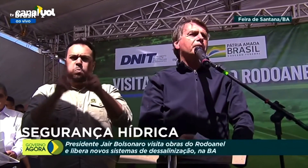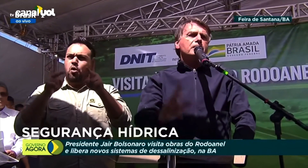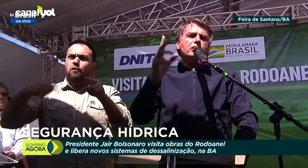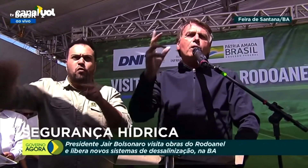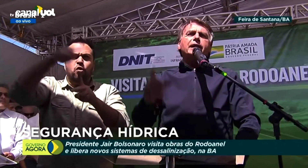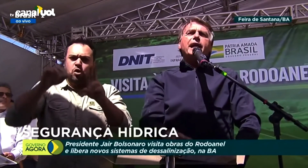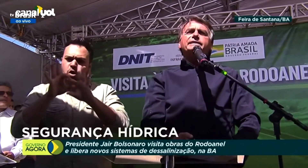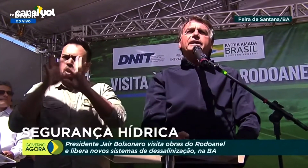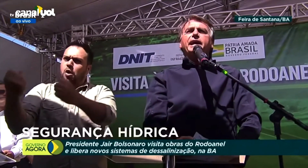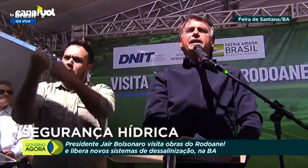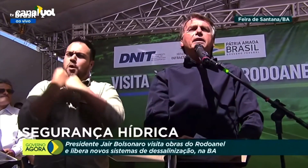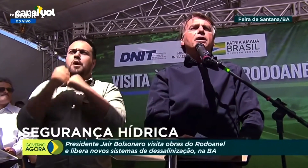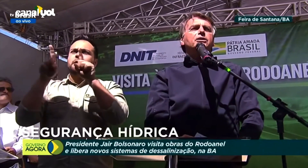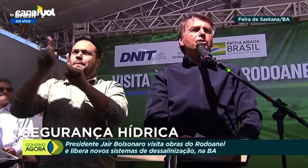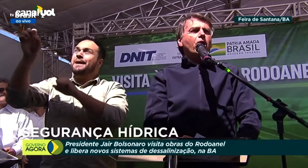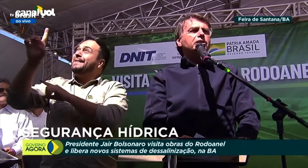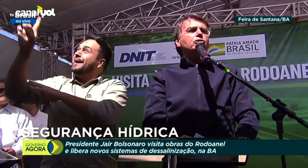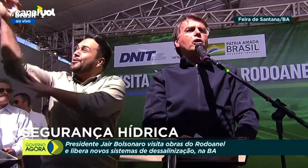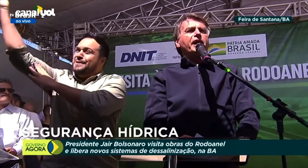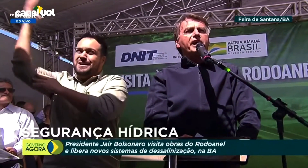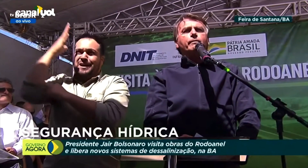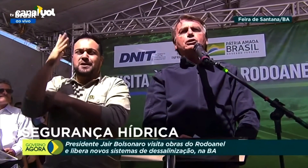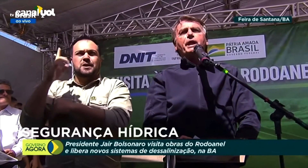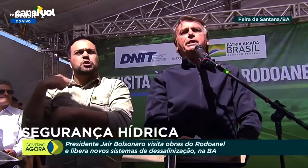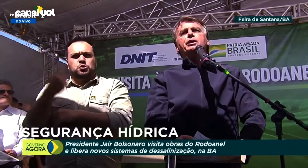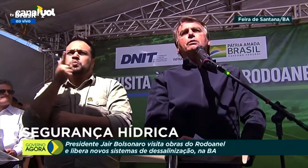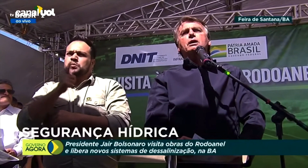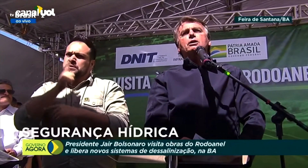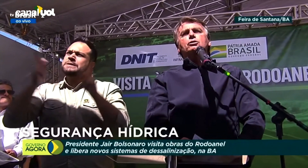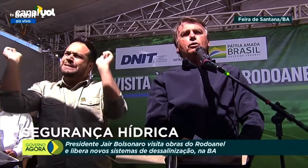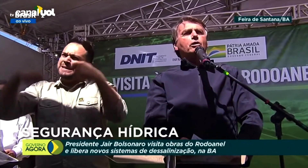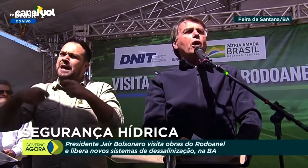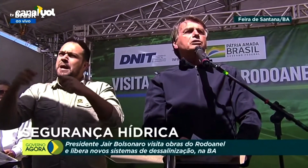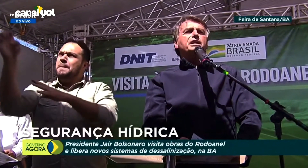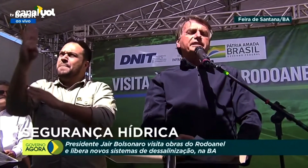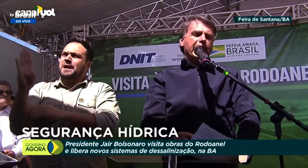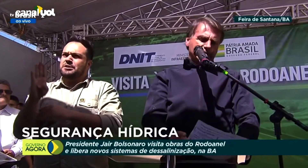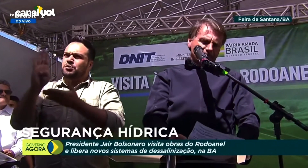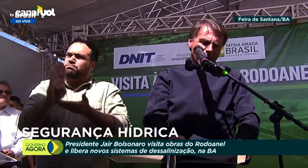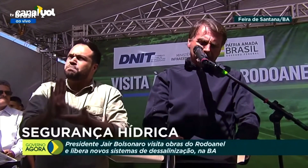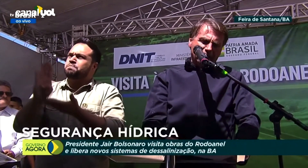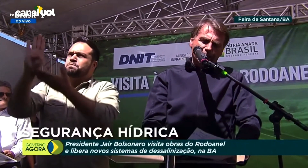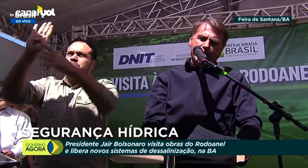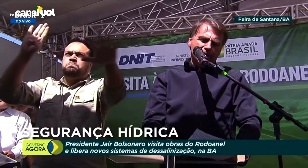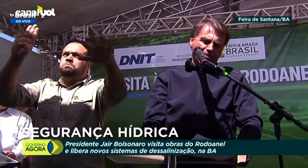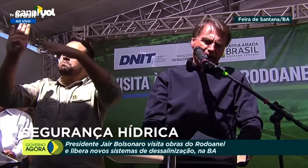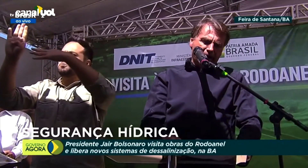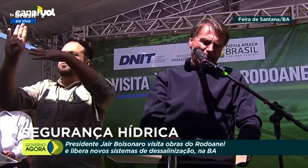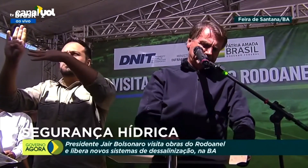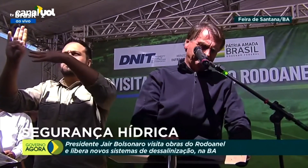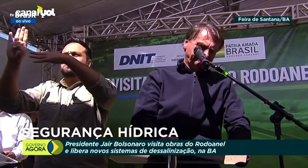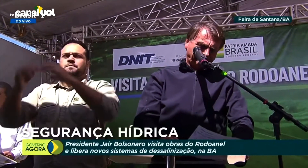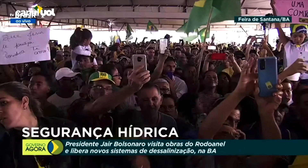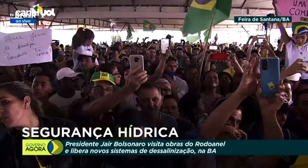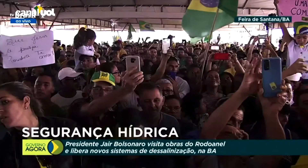lado e com a graça dEle, nós colocaremos o Brasil no local de destaque que ele bem